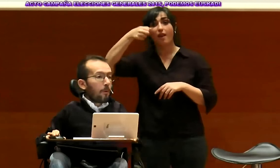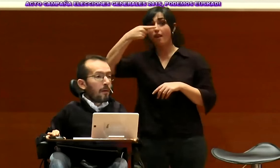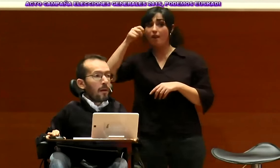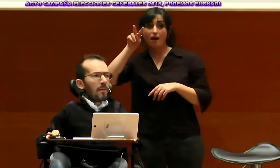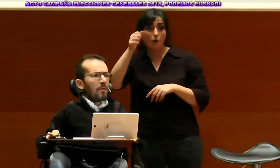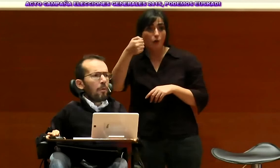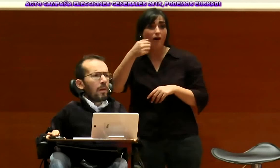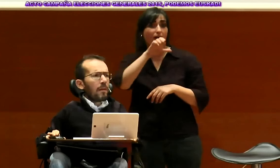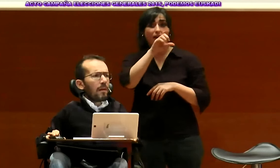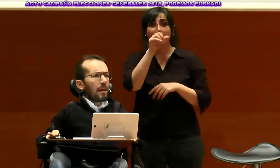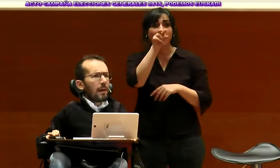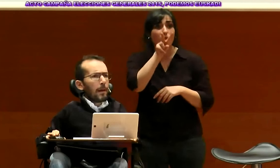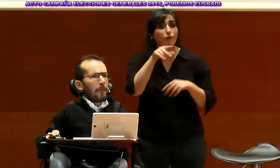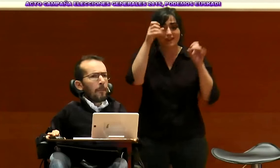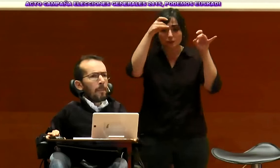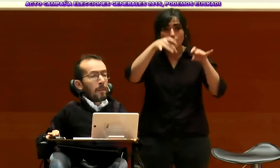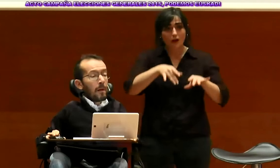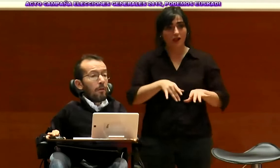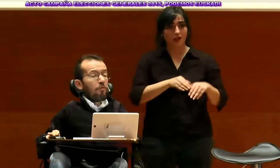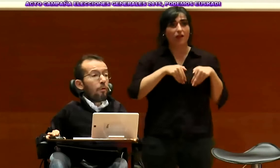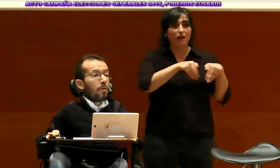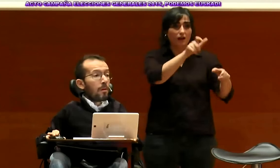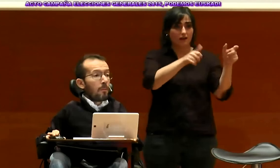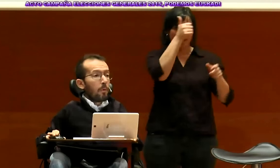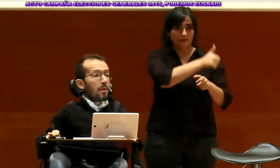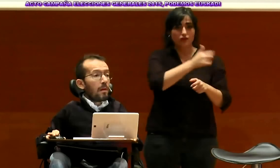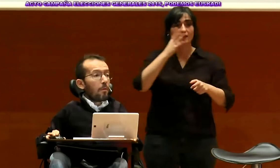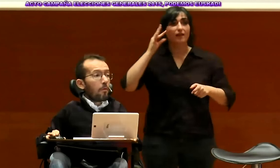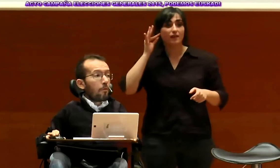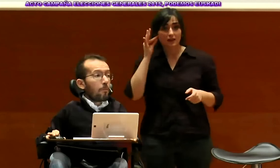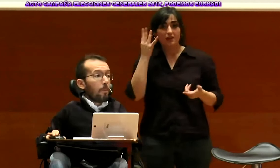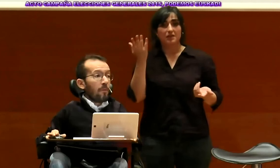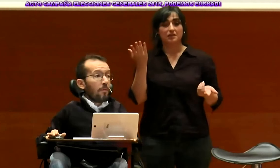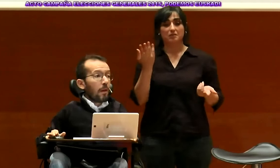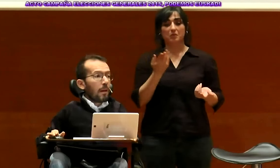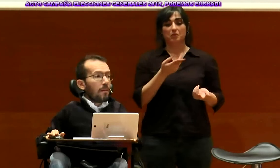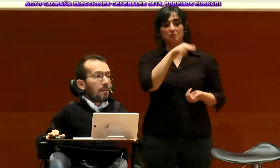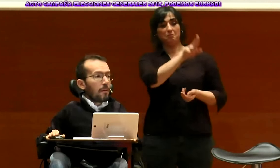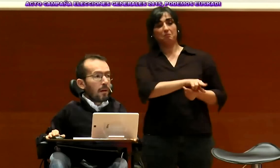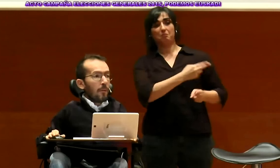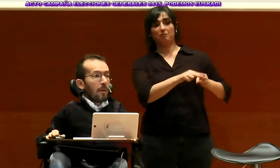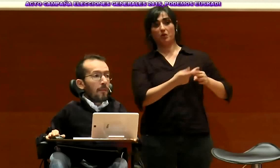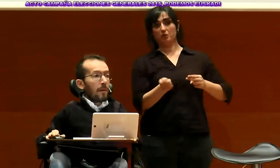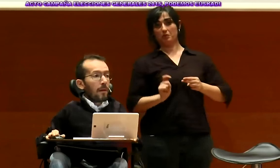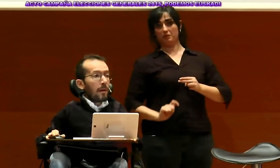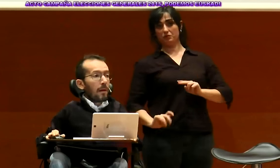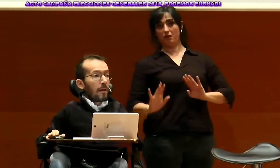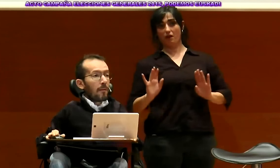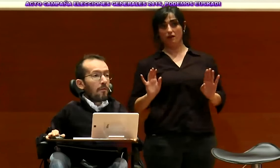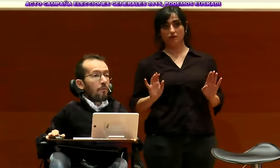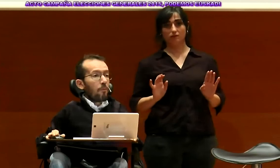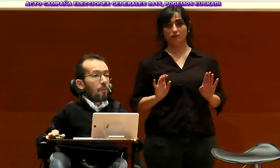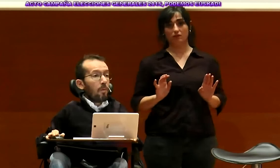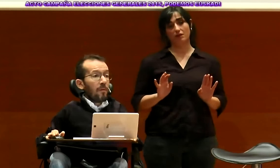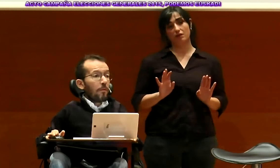Edu. Candidatos y candidatas que no son políticos profesionales, que vienen